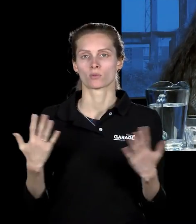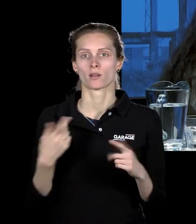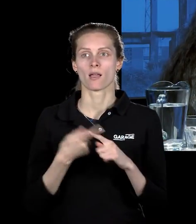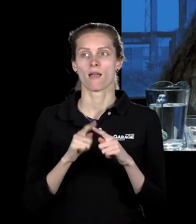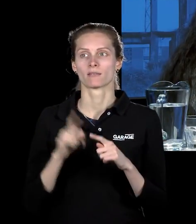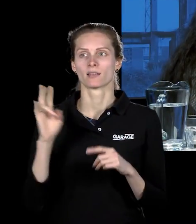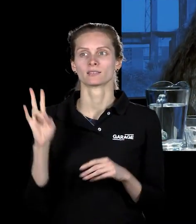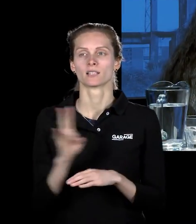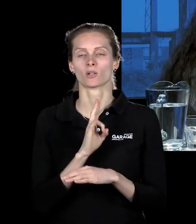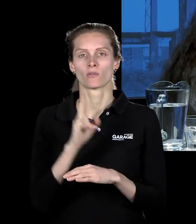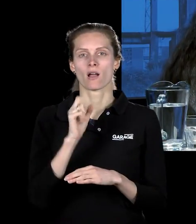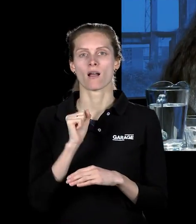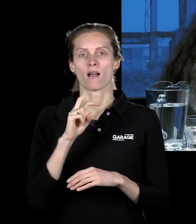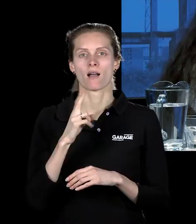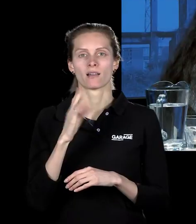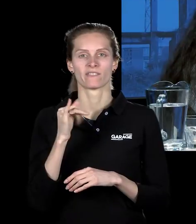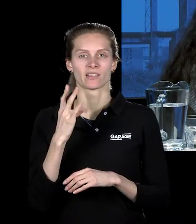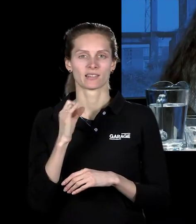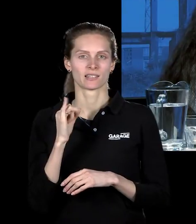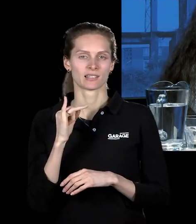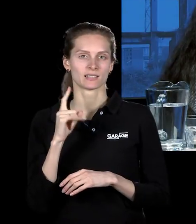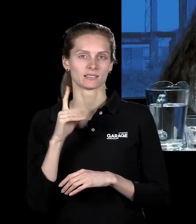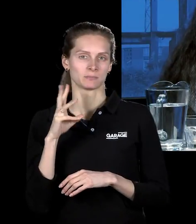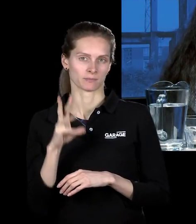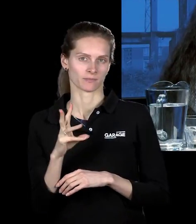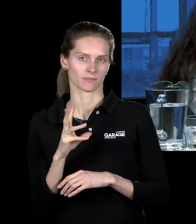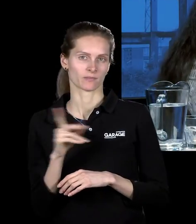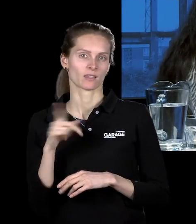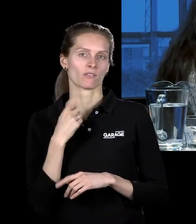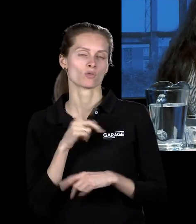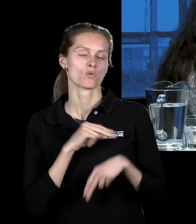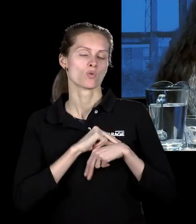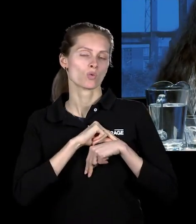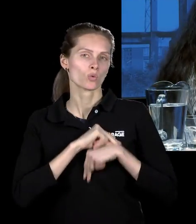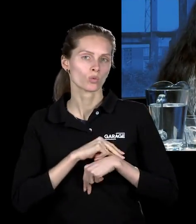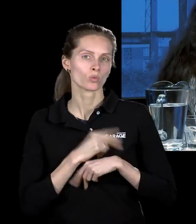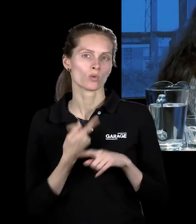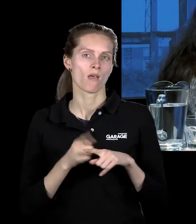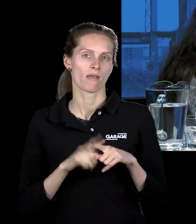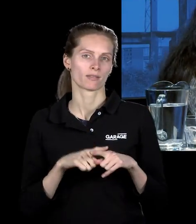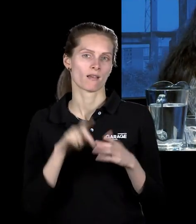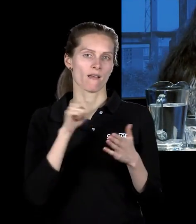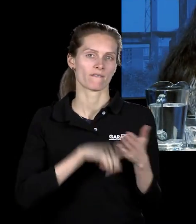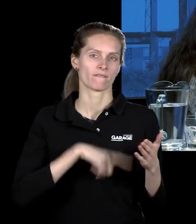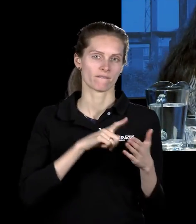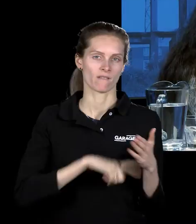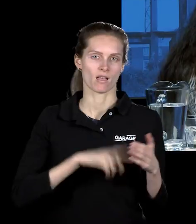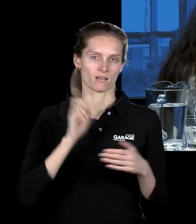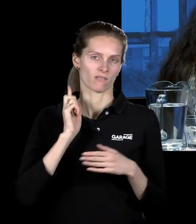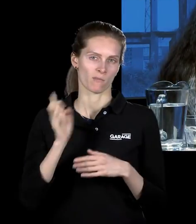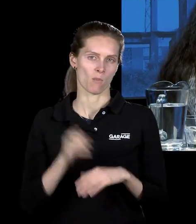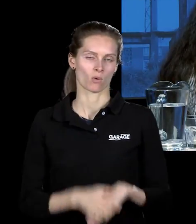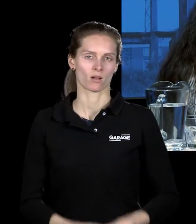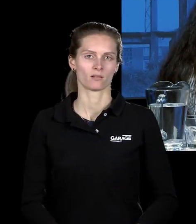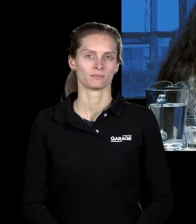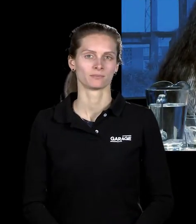церковь протестантизма, которая считает, что труд это служение Богу. Что это такие вот, как